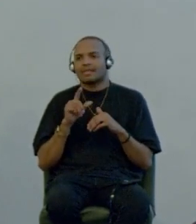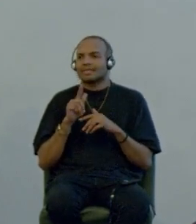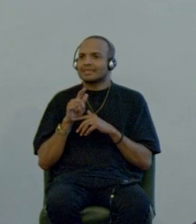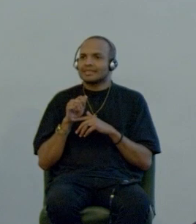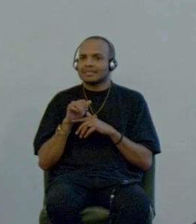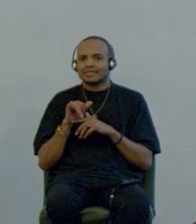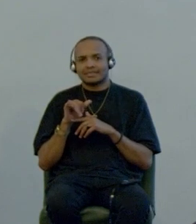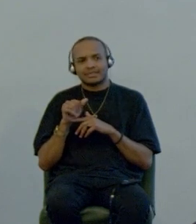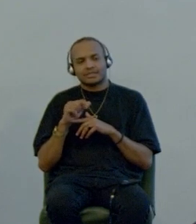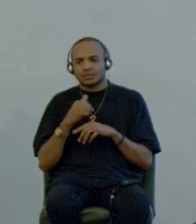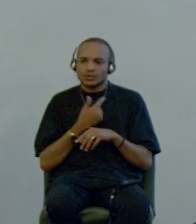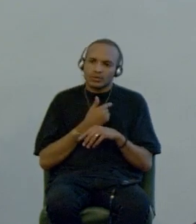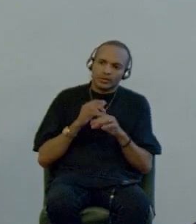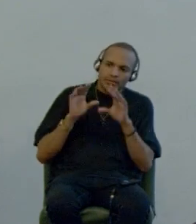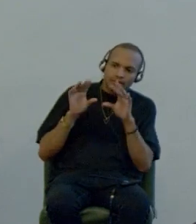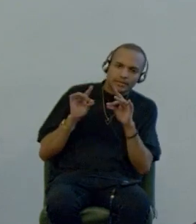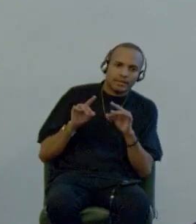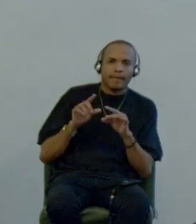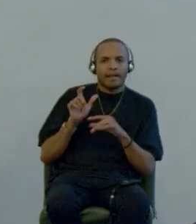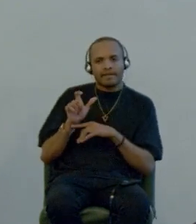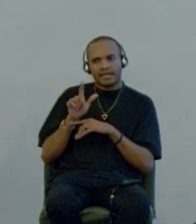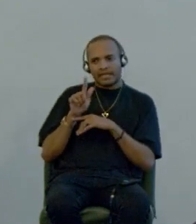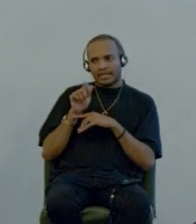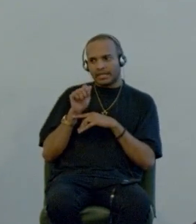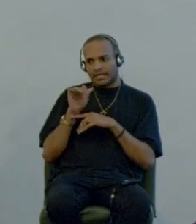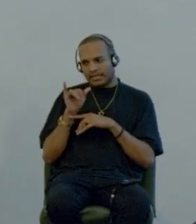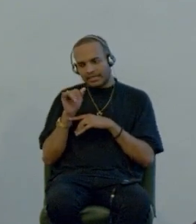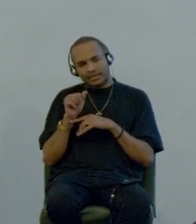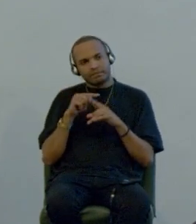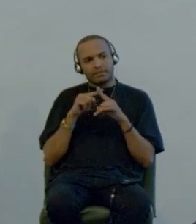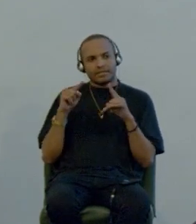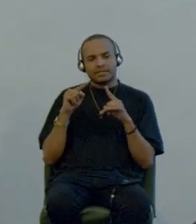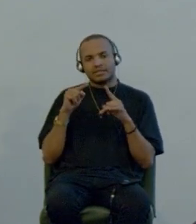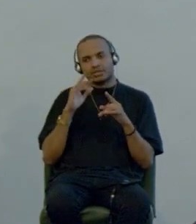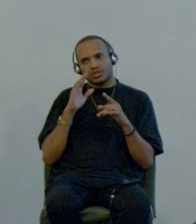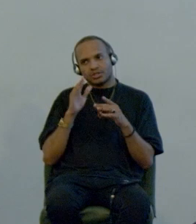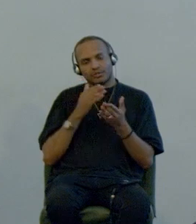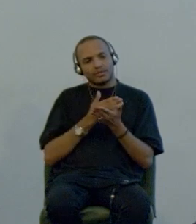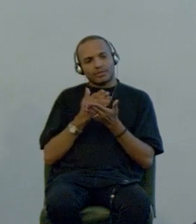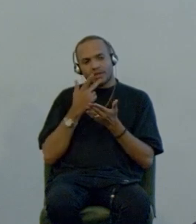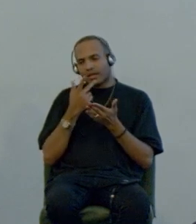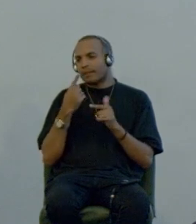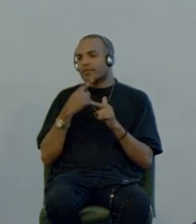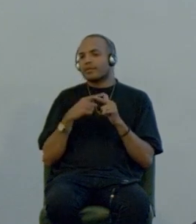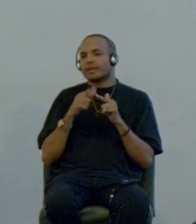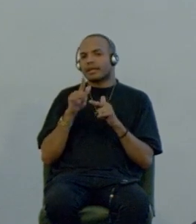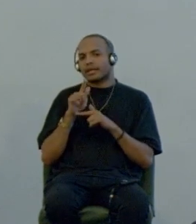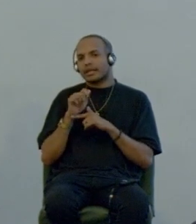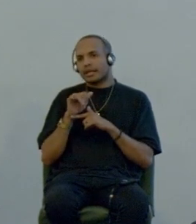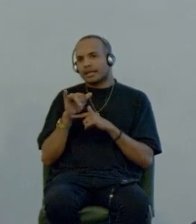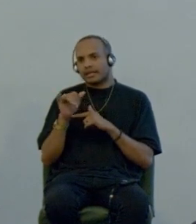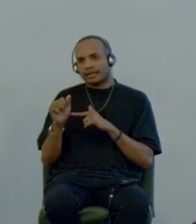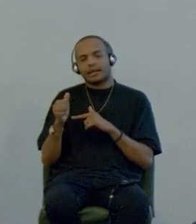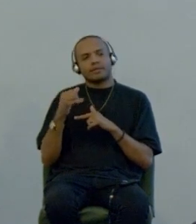ce terme de Gaïa. Mais moi, je vous dis tout de suite pourquoi Gaïagraphie était importante pour moi. Le terme vient à nouveau